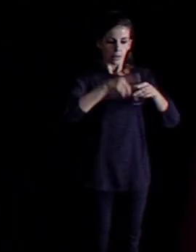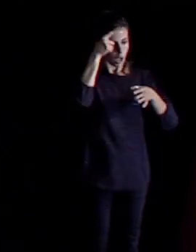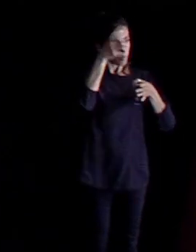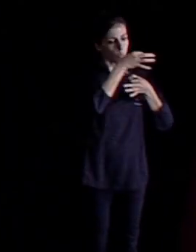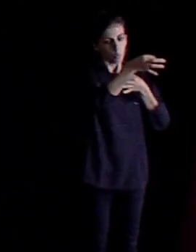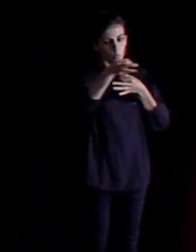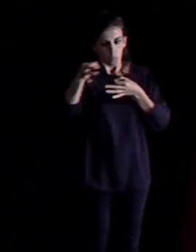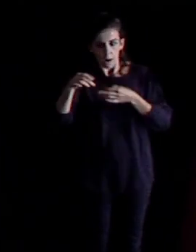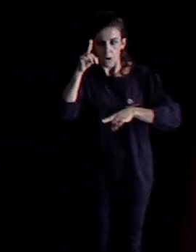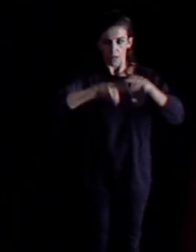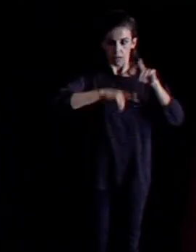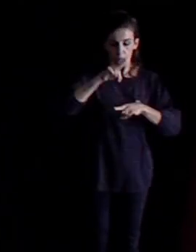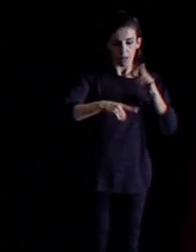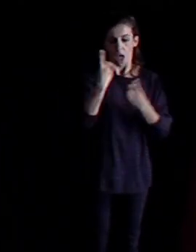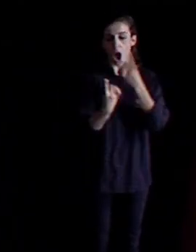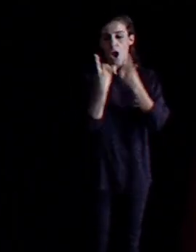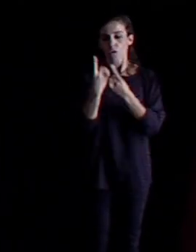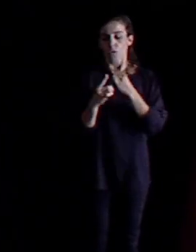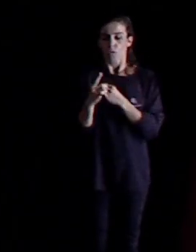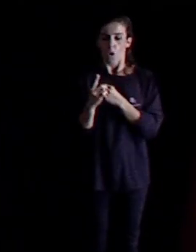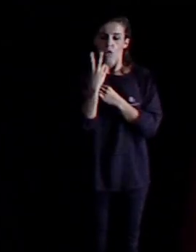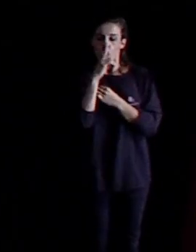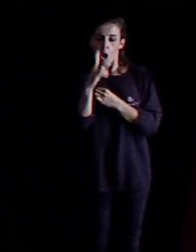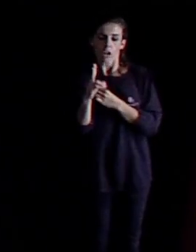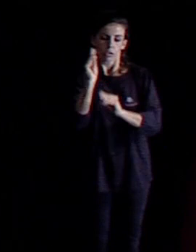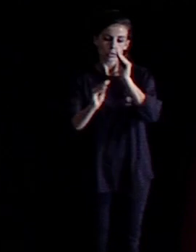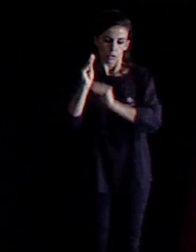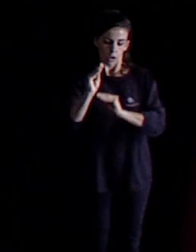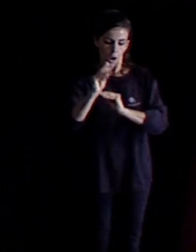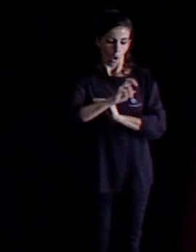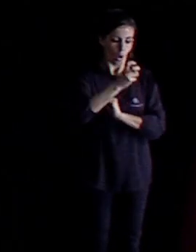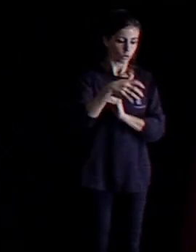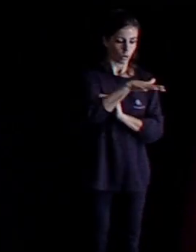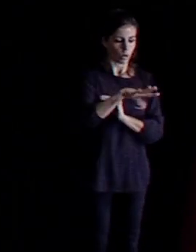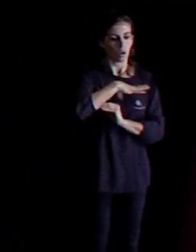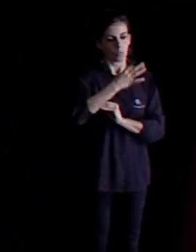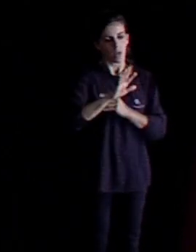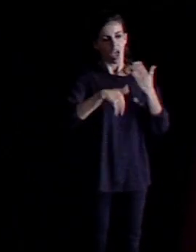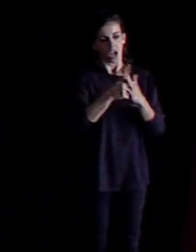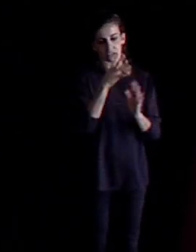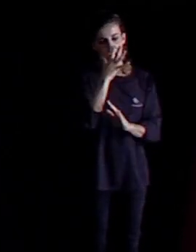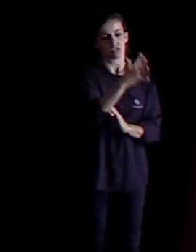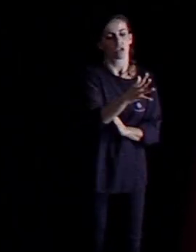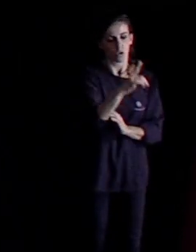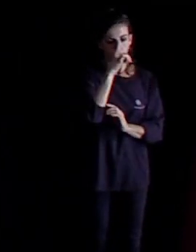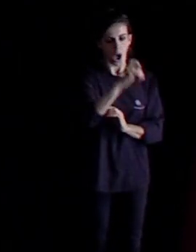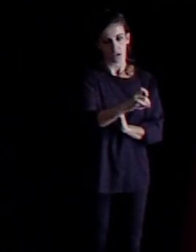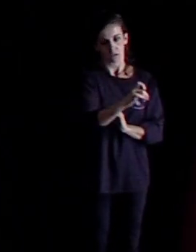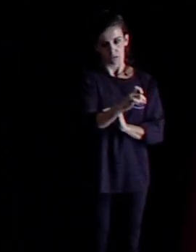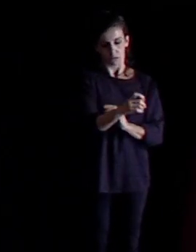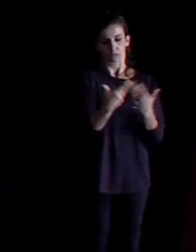en otra población de delito de odio puede estar resuelto en 2 años, aquí pueden llegar las víctimas hasta los 5 años trayendo